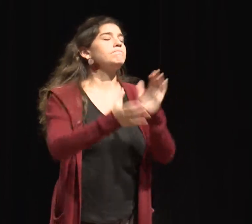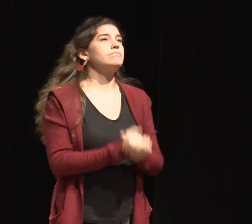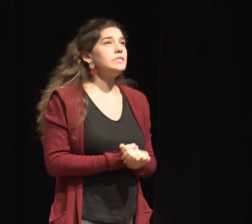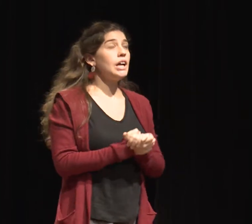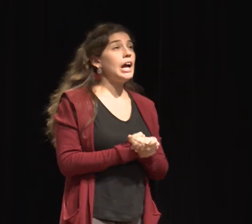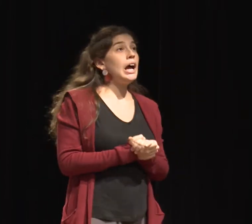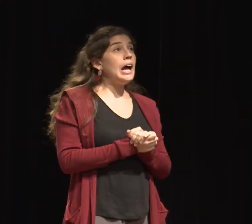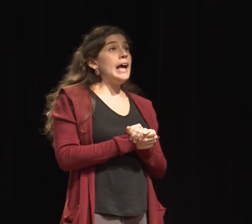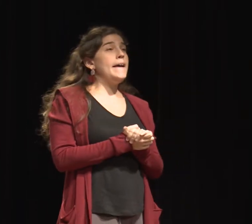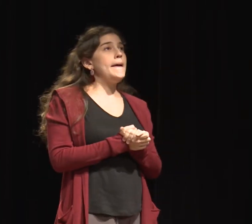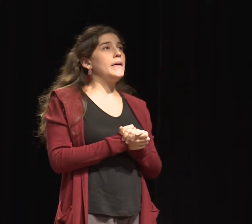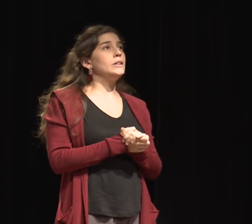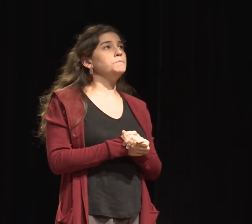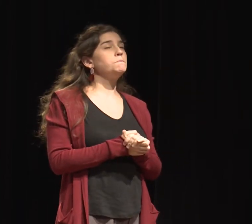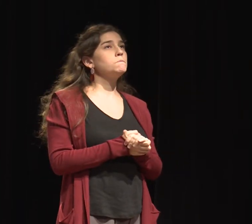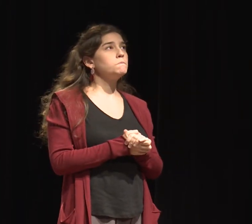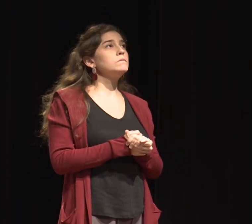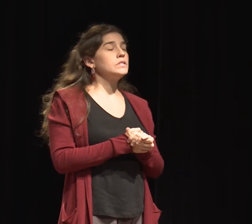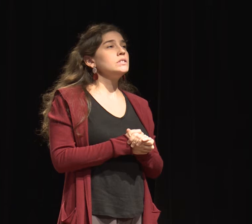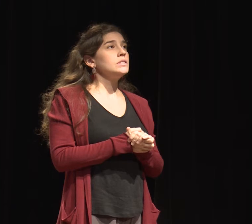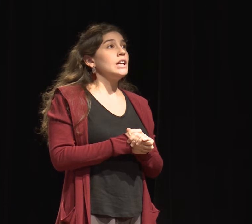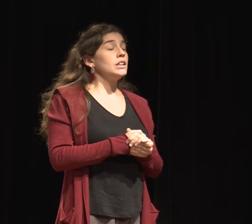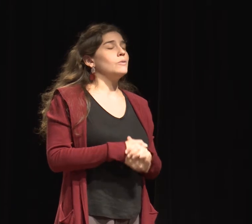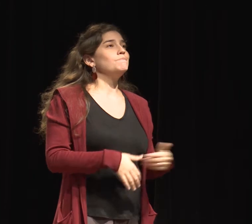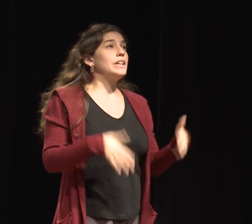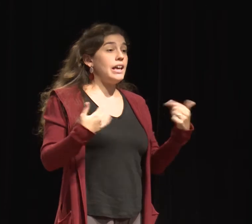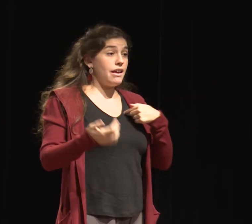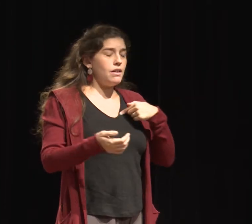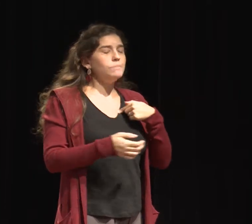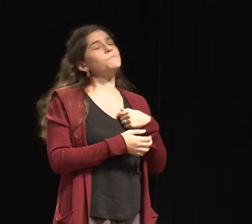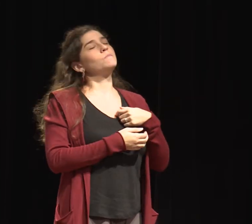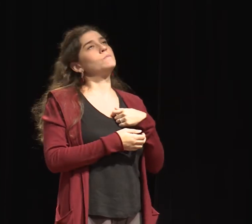E aí ele conseguiria, se ele tivesse acesso, ele conseguiria se desenvolver.